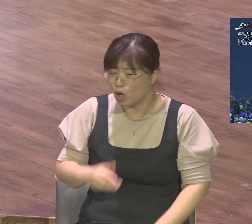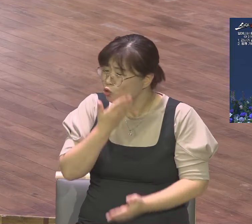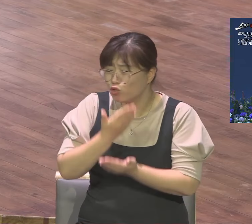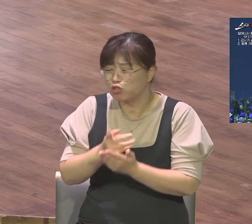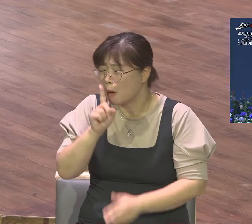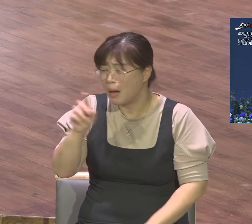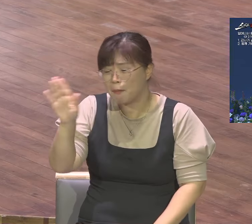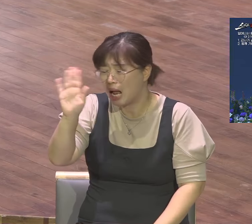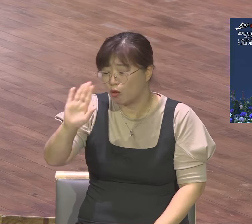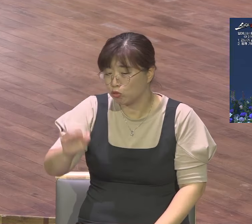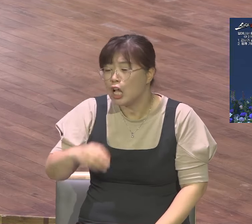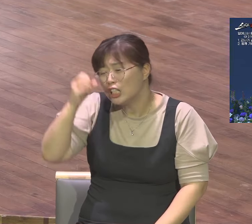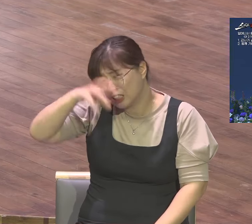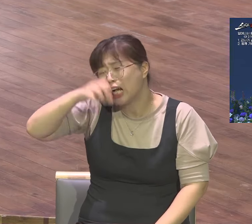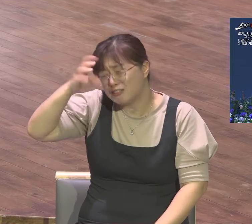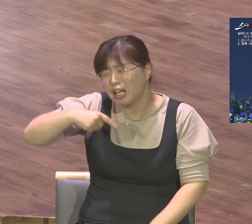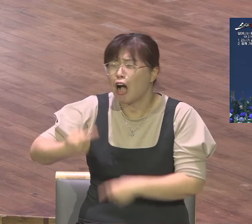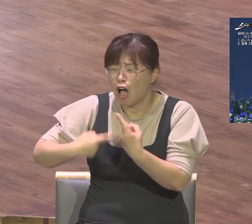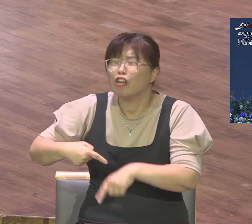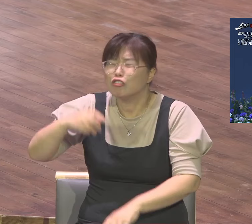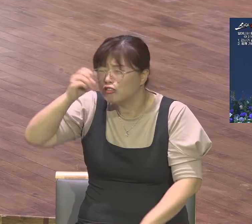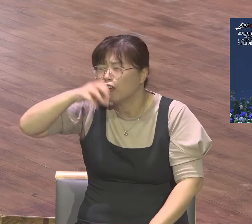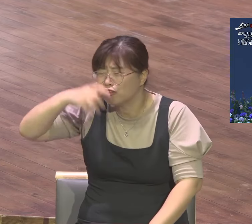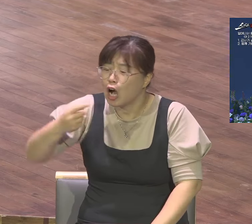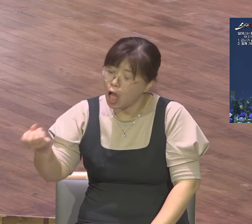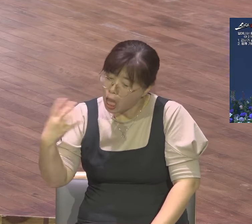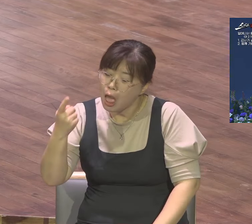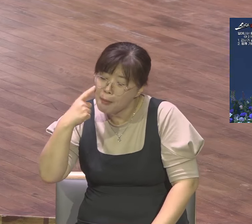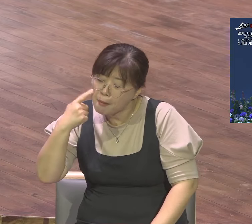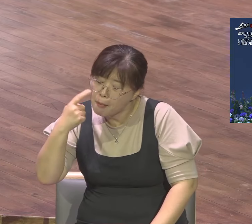말 말라 그러면 할 말이 별로 없어요.